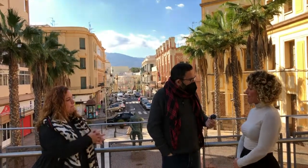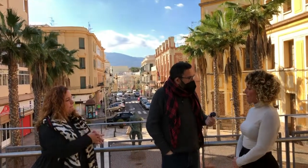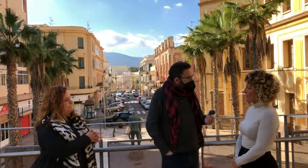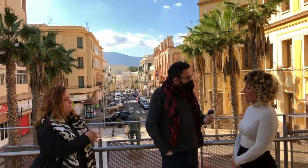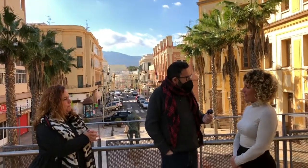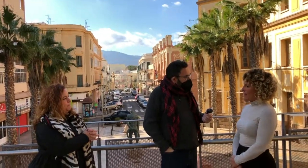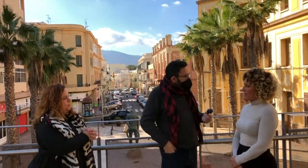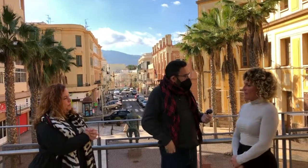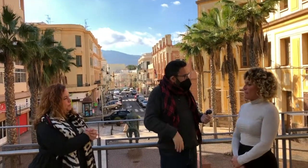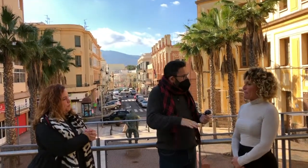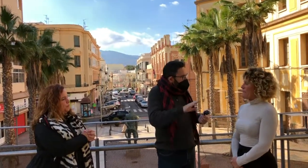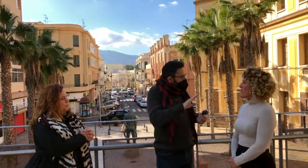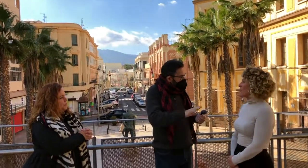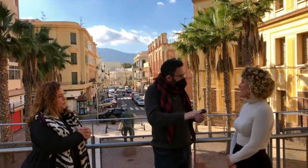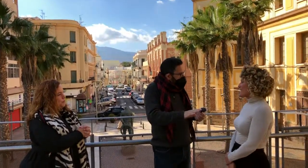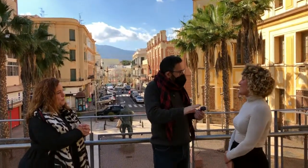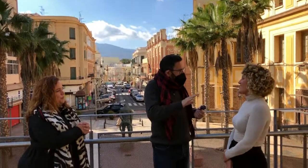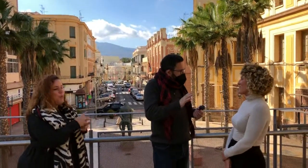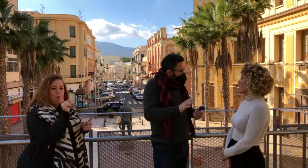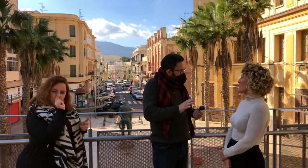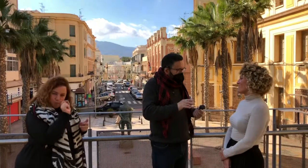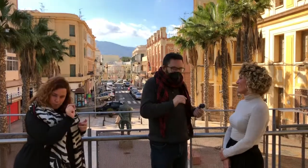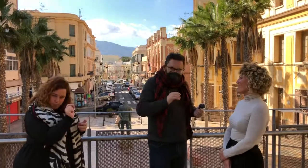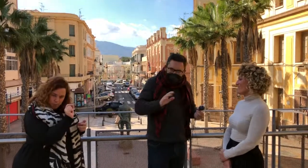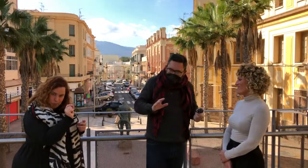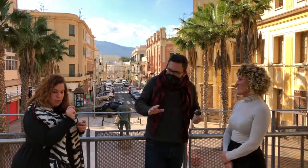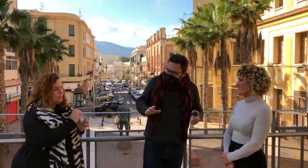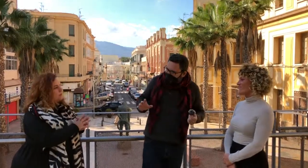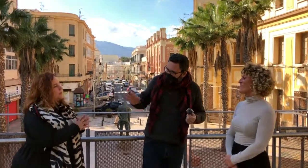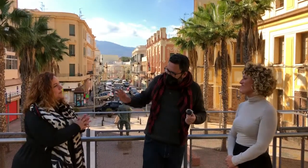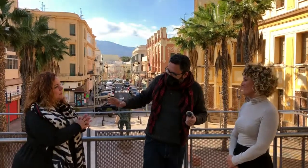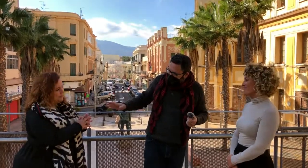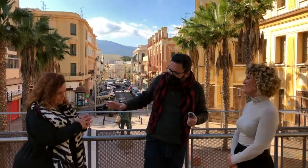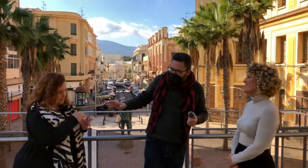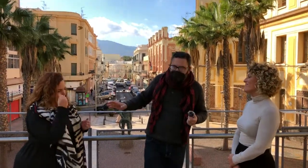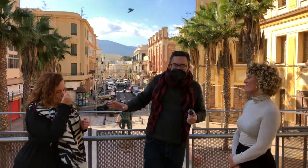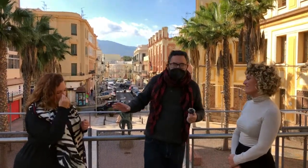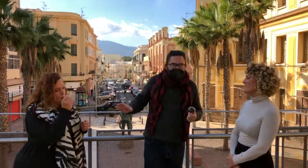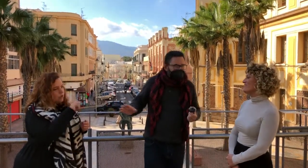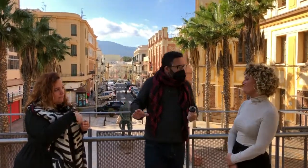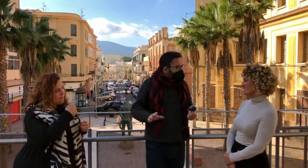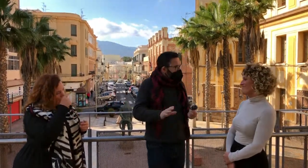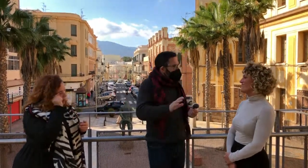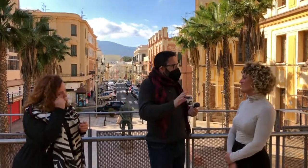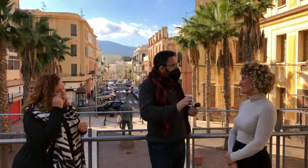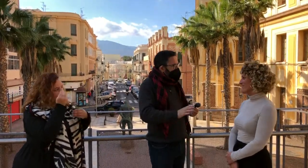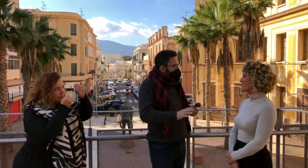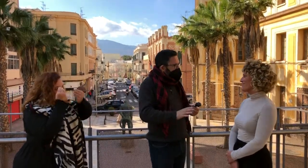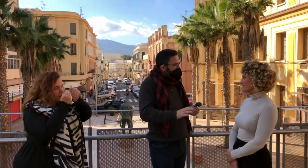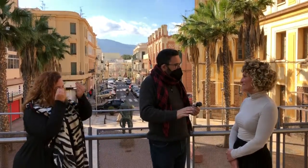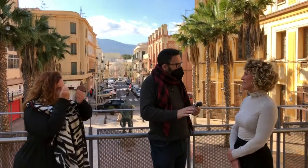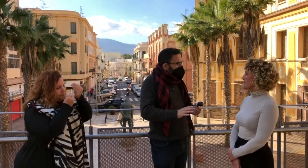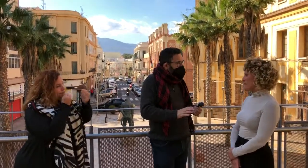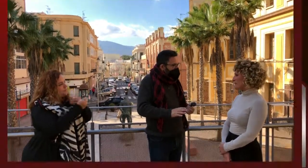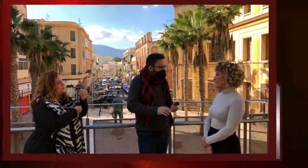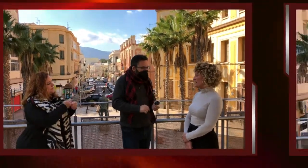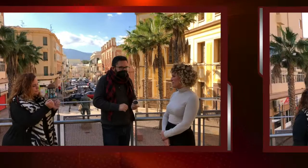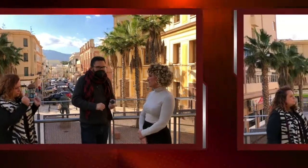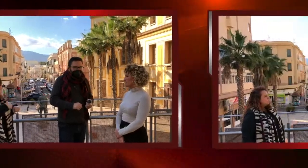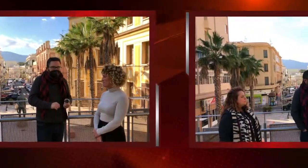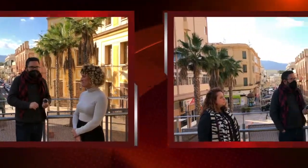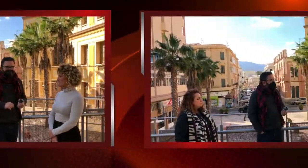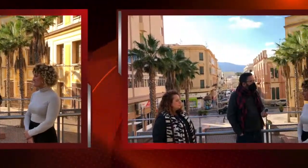nos lo puede decir. Vamos a dejar un momentito para pensarlo, porque yo sé que eso, Carmen también lo va a pensar y lo hacemos, ¿vale?